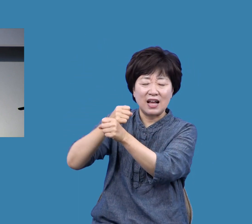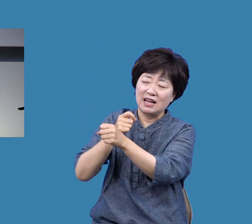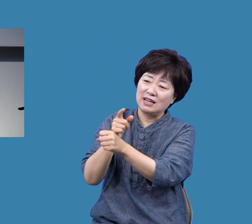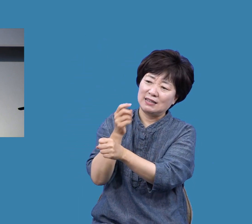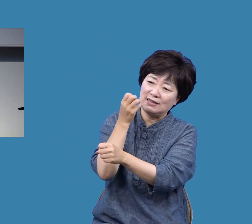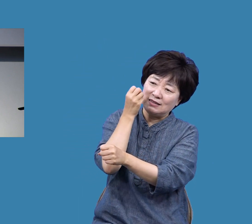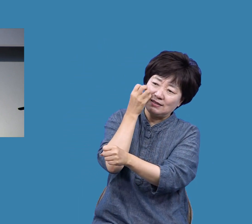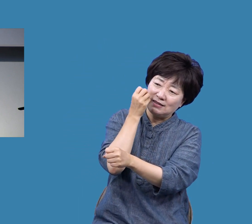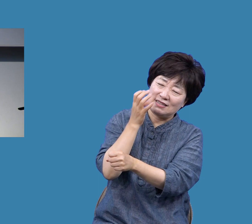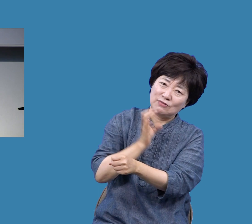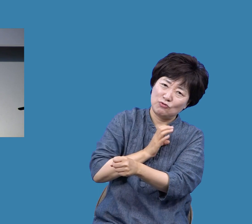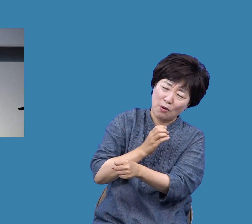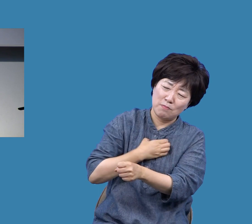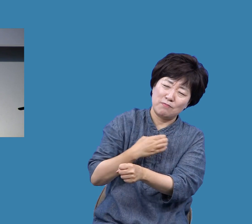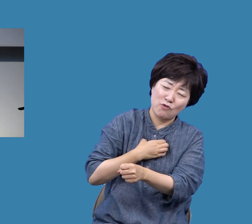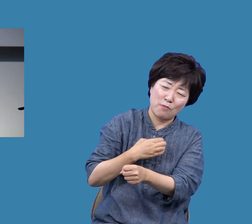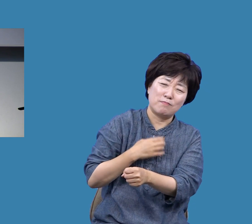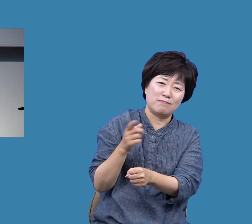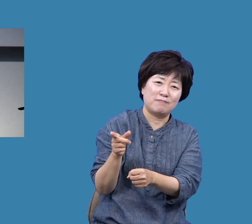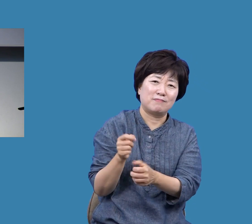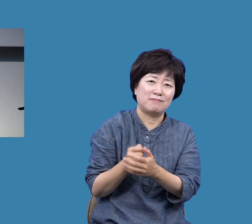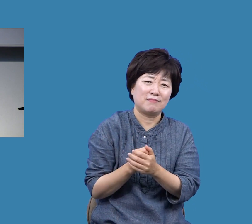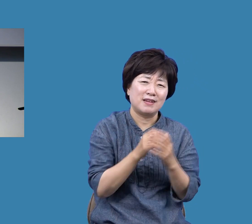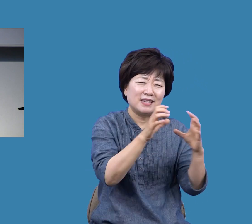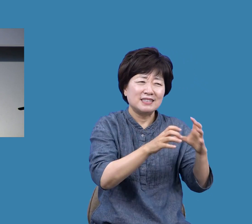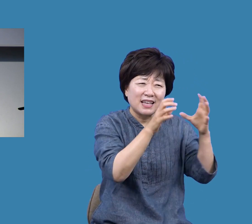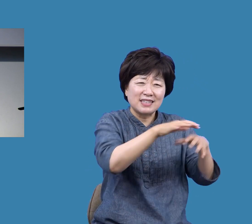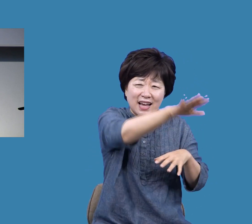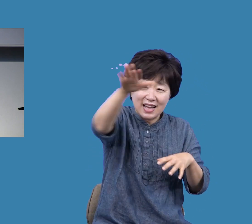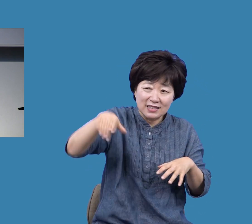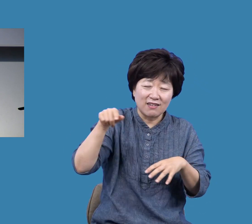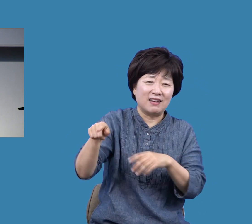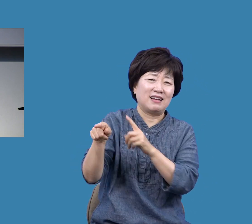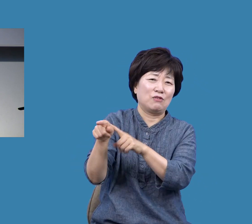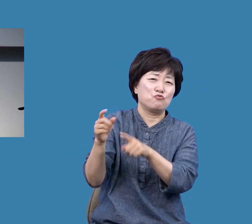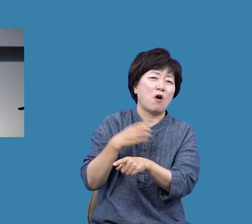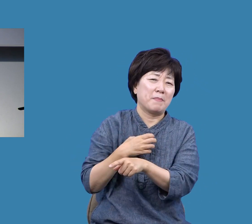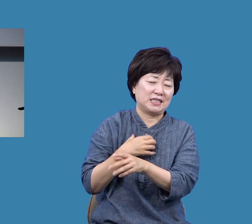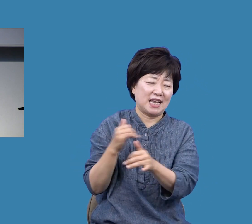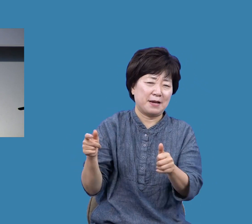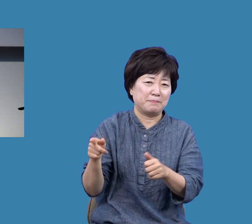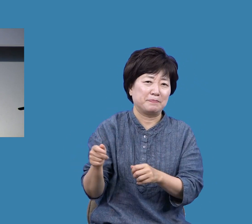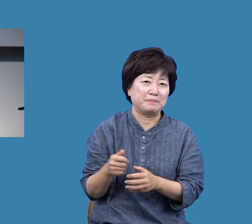세상에서 제일 위험한 분이에요. 세상에서 제일 위험한 분이에요.